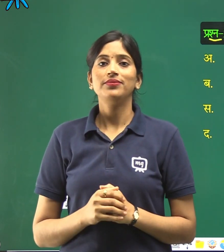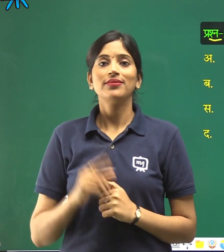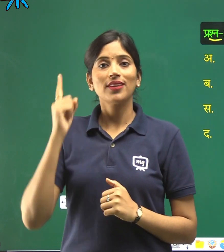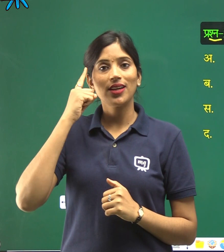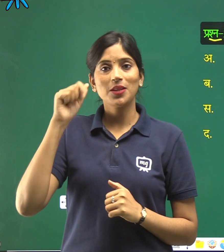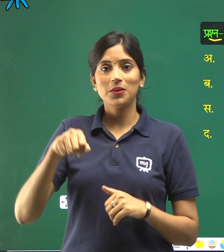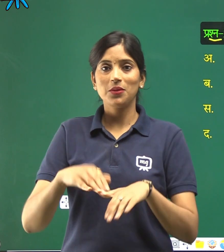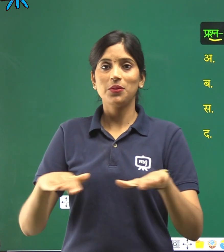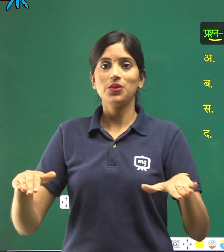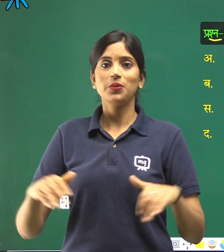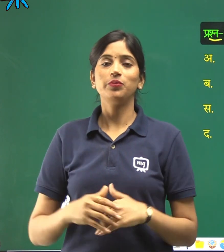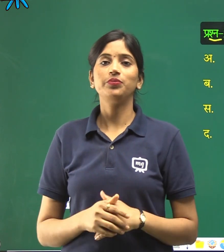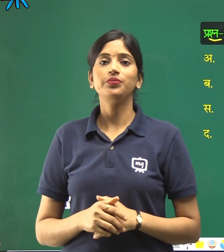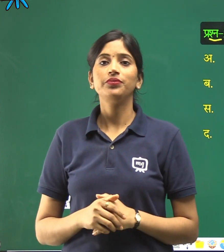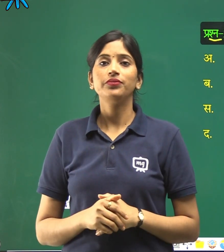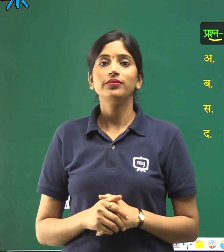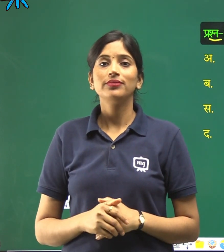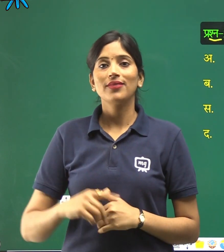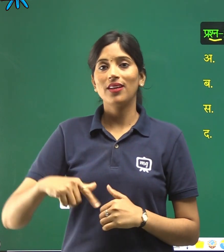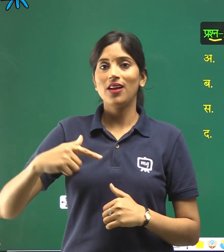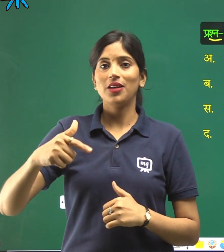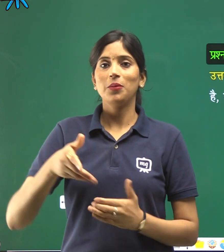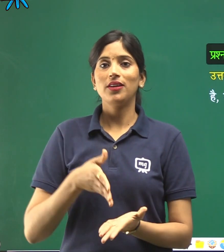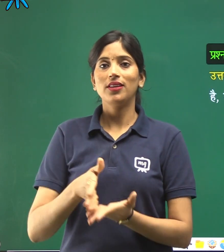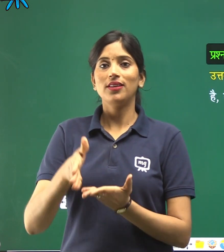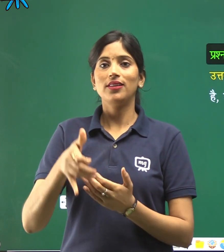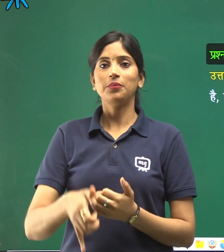समझ में आए बच्चों? आगे बढ़ते हैं।